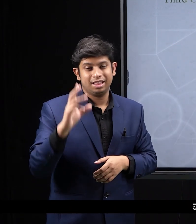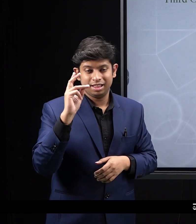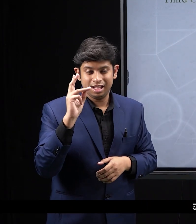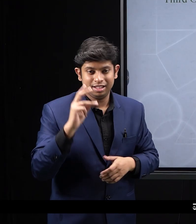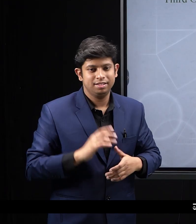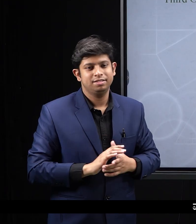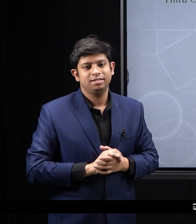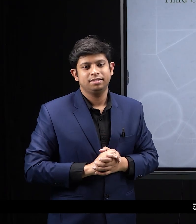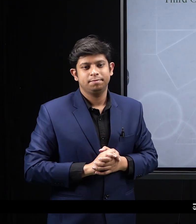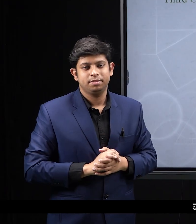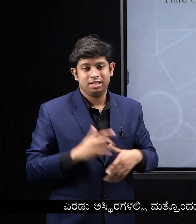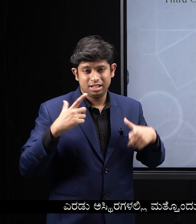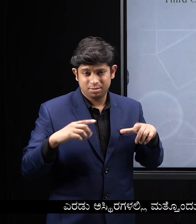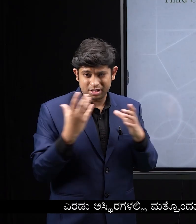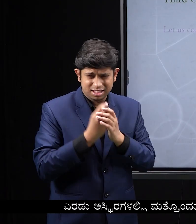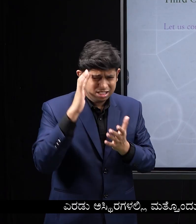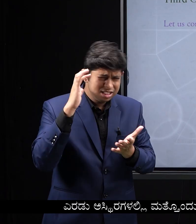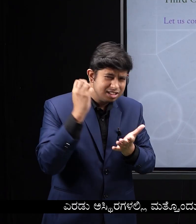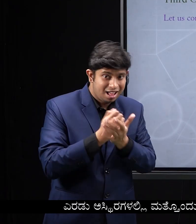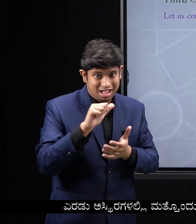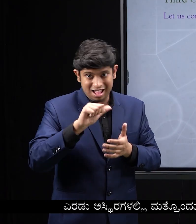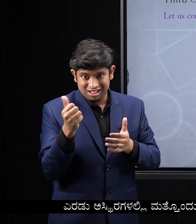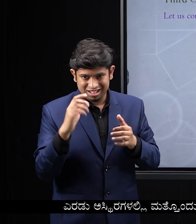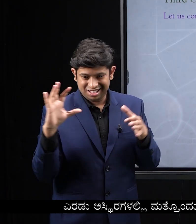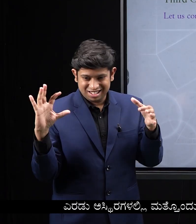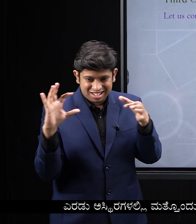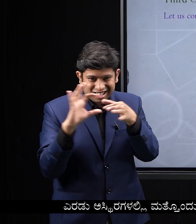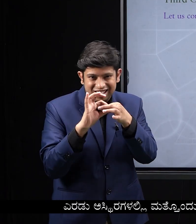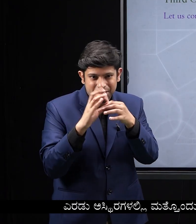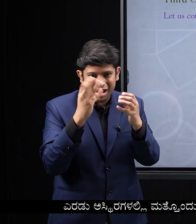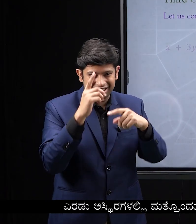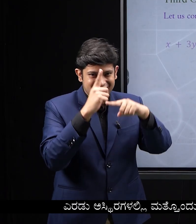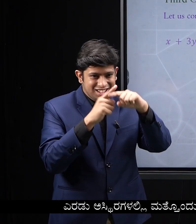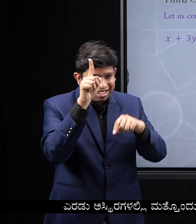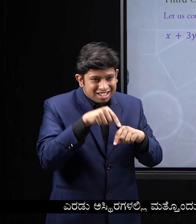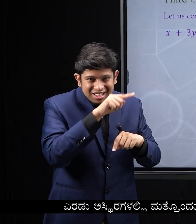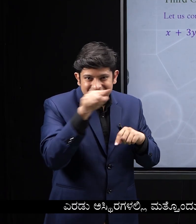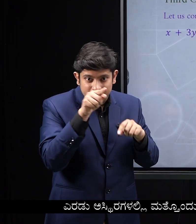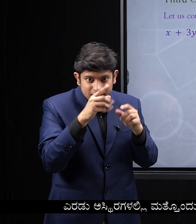ಮೂರನೇ ಸಮೀಕರಣ. ಎರಡು ಅಸ್ಥಿರಗಳಲ್ಲಿ ಮತ್ತೊಂದು ಜೋಡಿ ರೇಖೀಯ ಸಮೀಕರಣಗಳನ್ನು ಪರಿಗಣಿಸೋಣ.